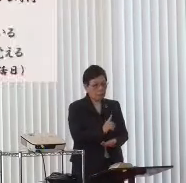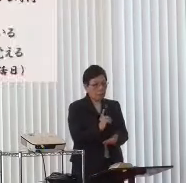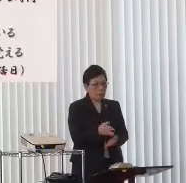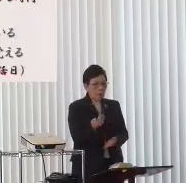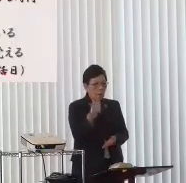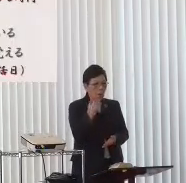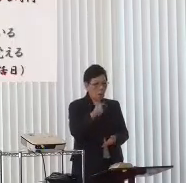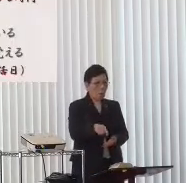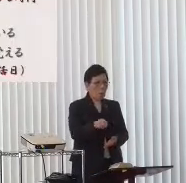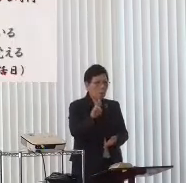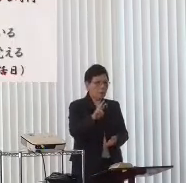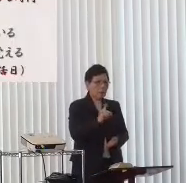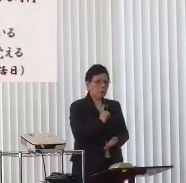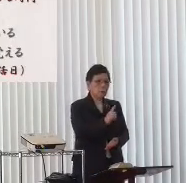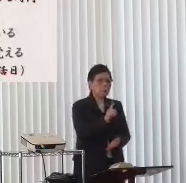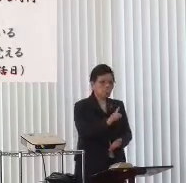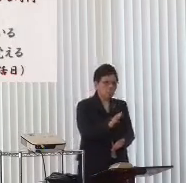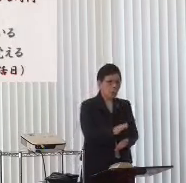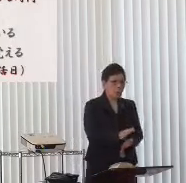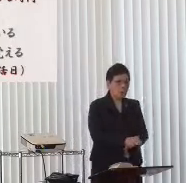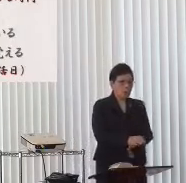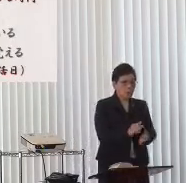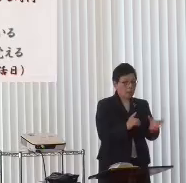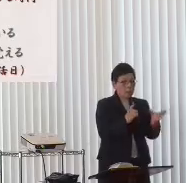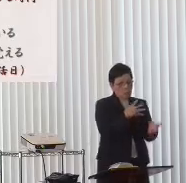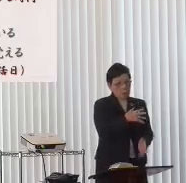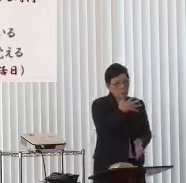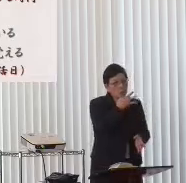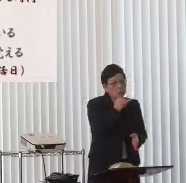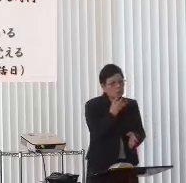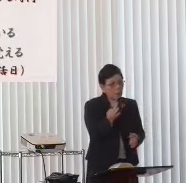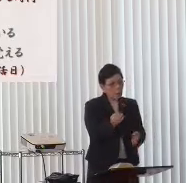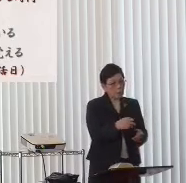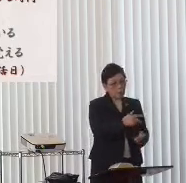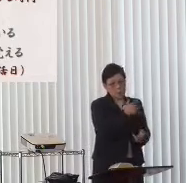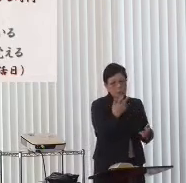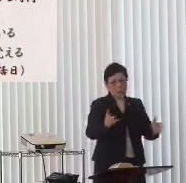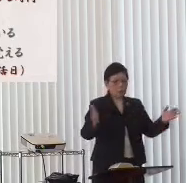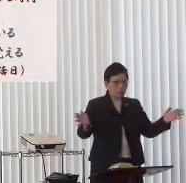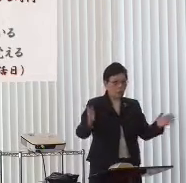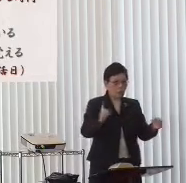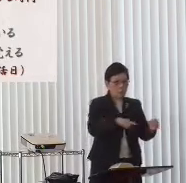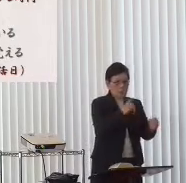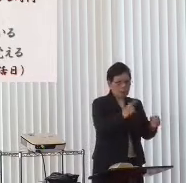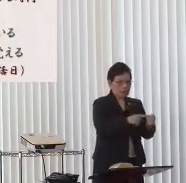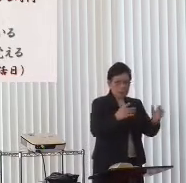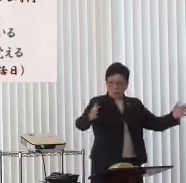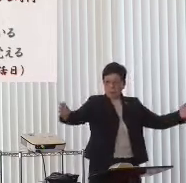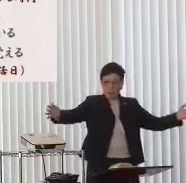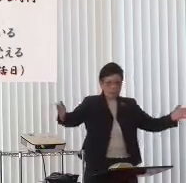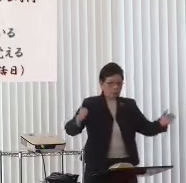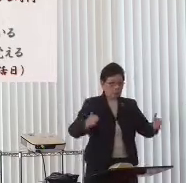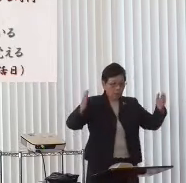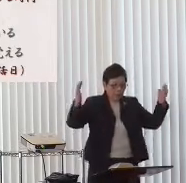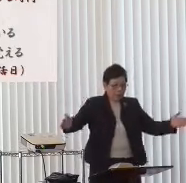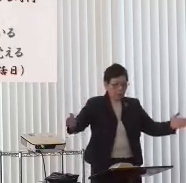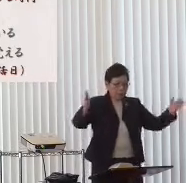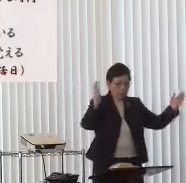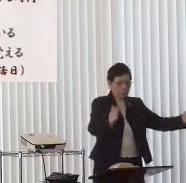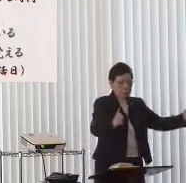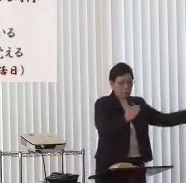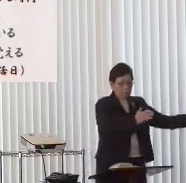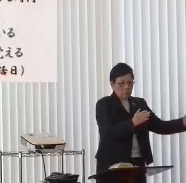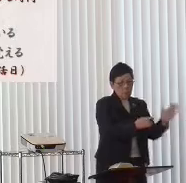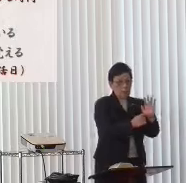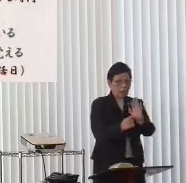ーラという言葉は日とか年とかですね、1週間とか、そういうこの時間の区切りを表す言葉